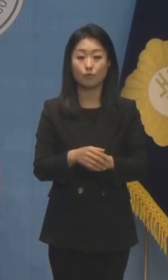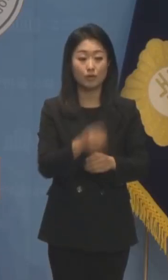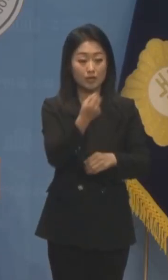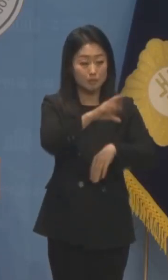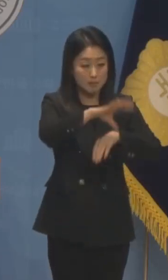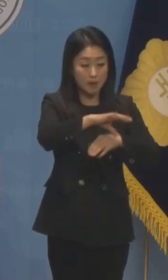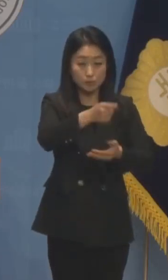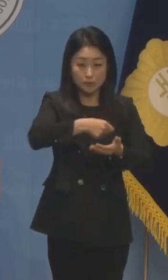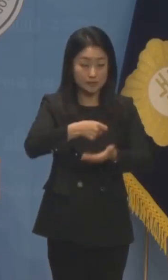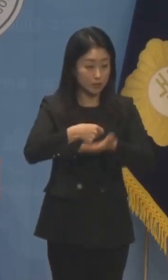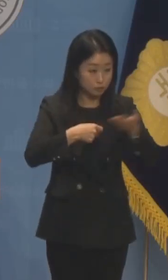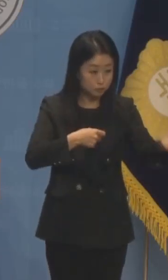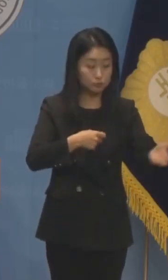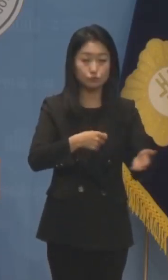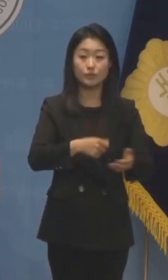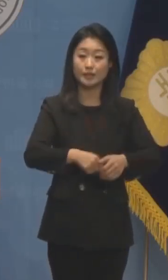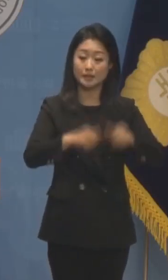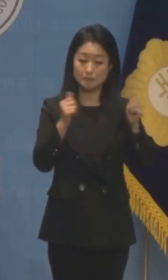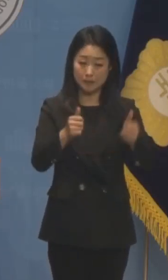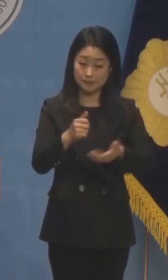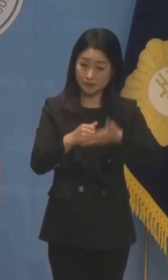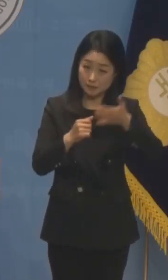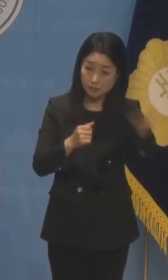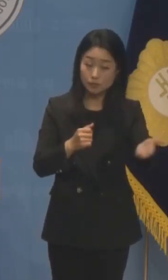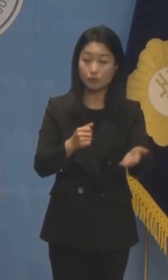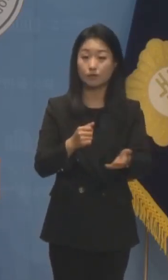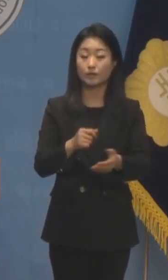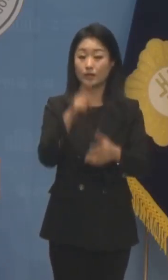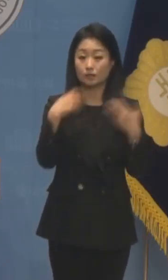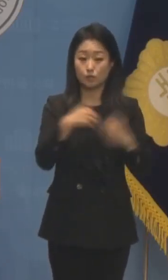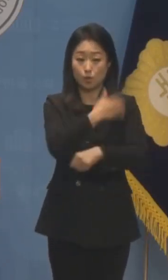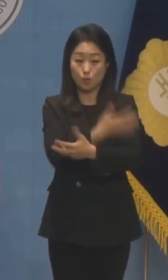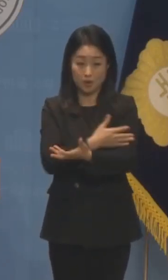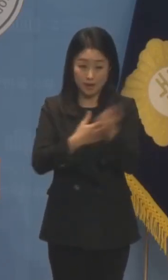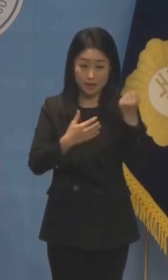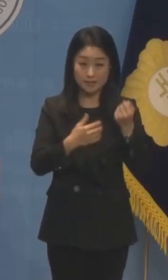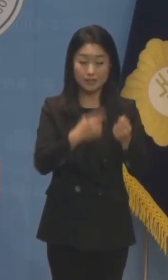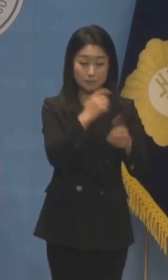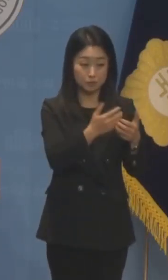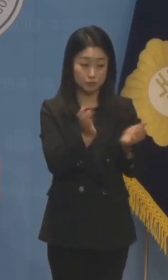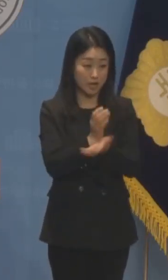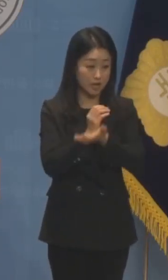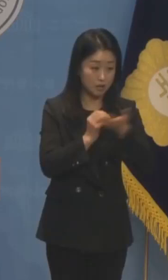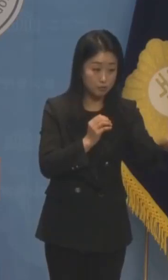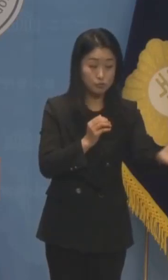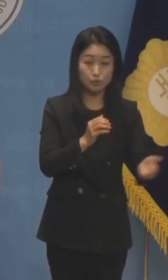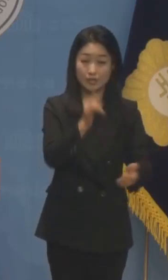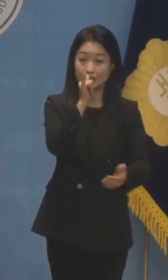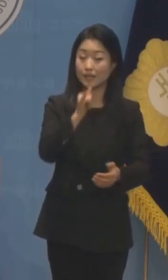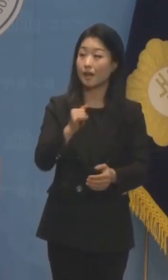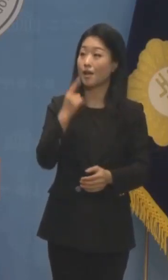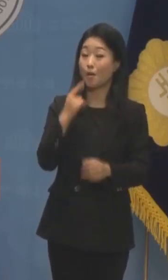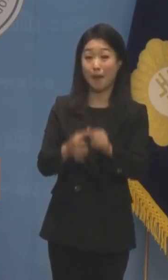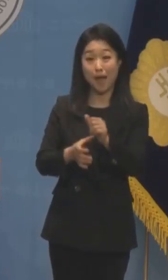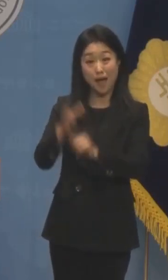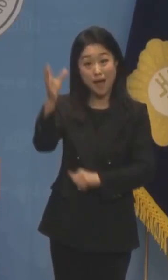제출하거나 재판부 또는 정권 획득을 노리는 민주당에 제출할 수도 있다고